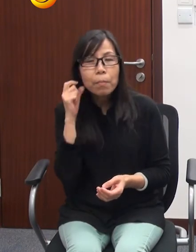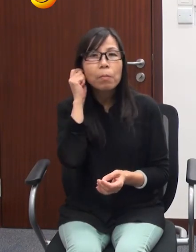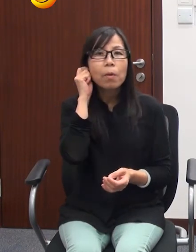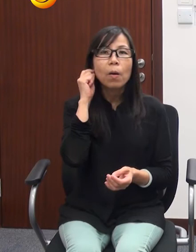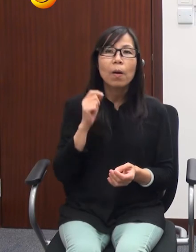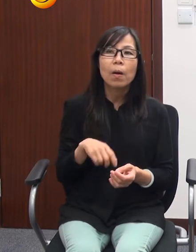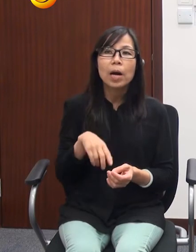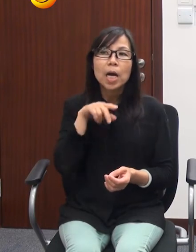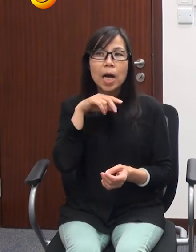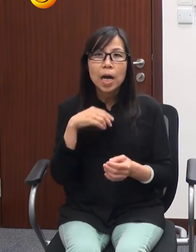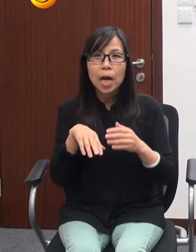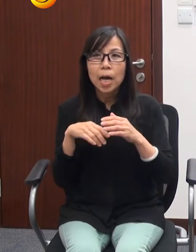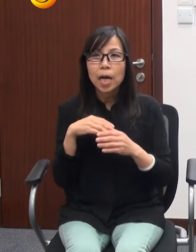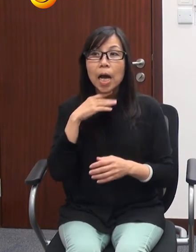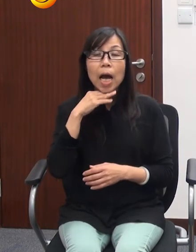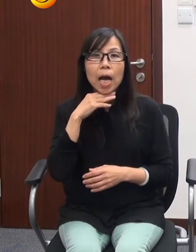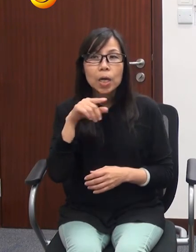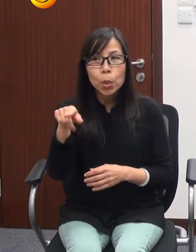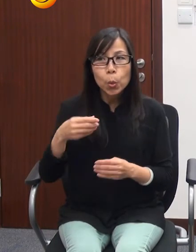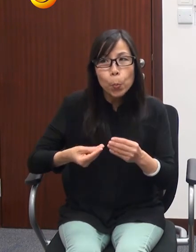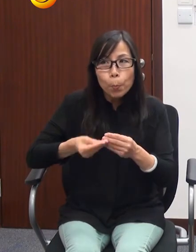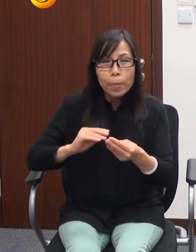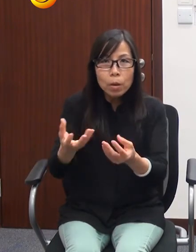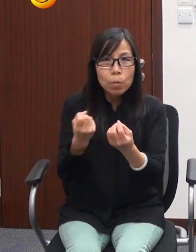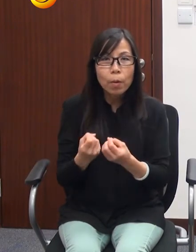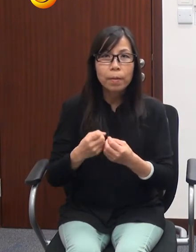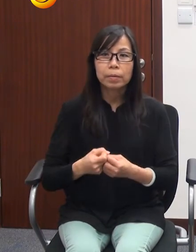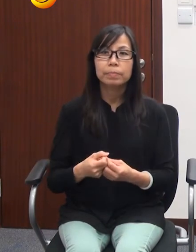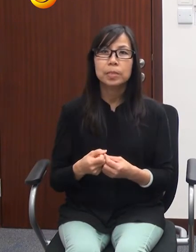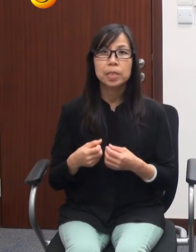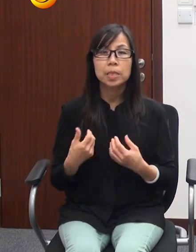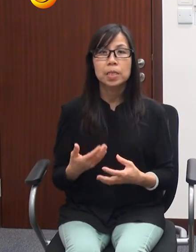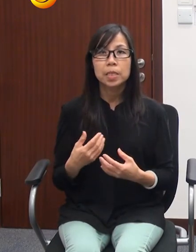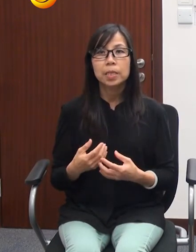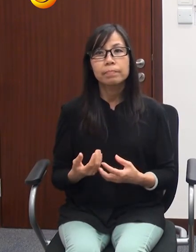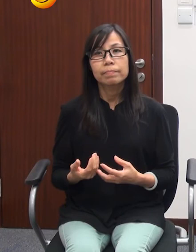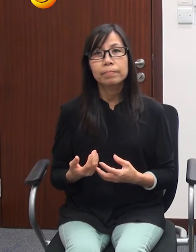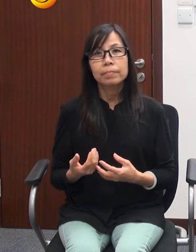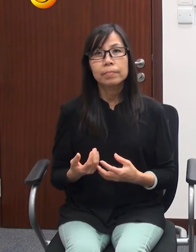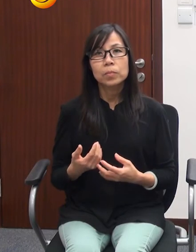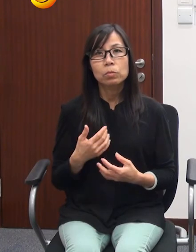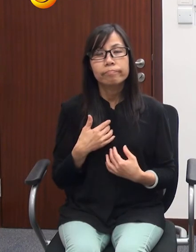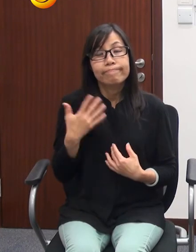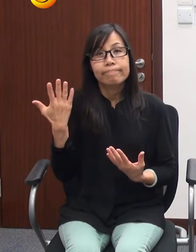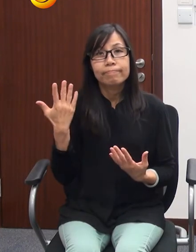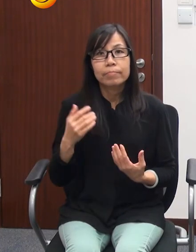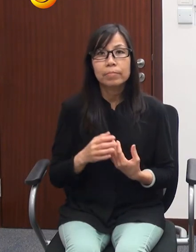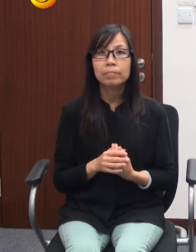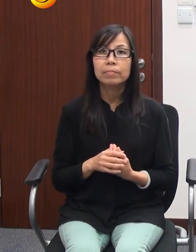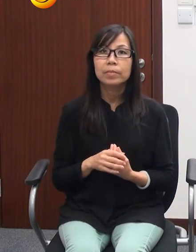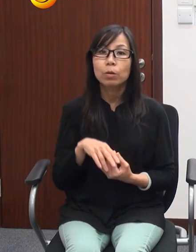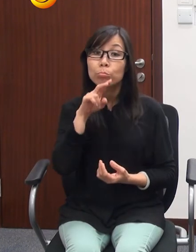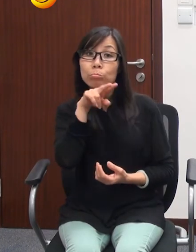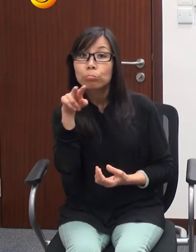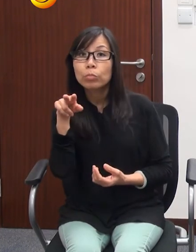種個細佬？不過而家都唔得啦，而家啲選舉都唔可以拍到咁陽啦，係咪先啦？ 咁我真係即係以觀後